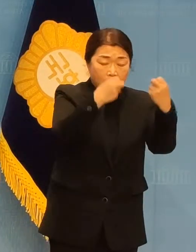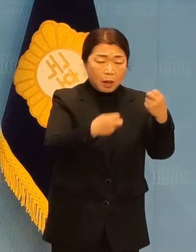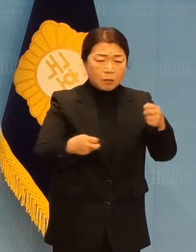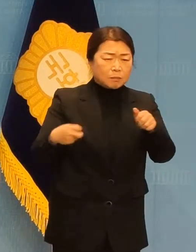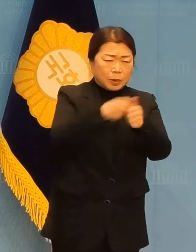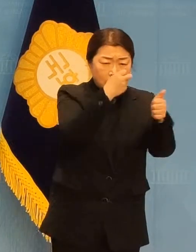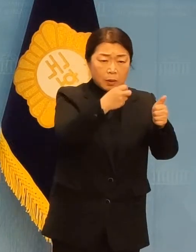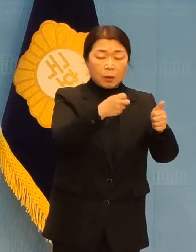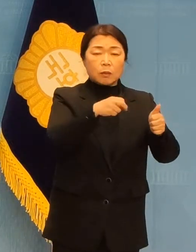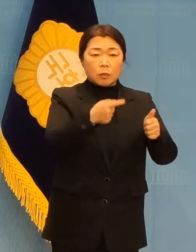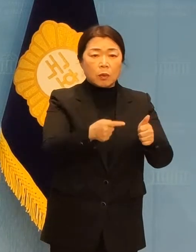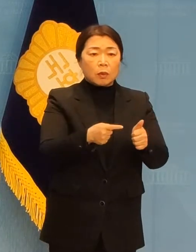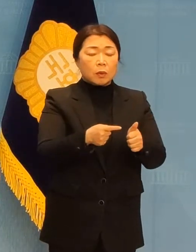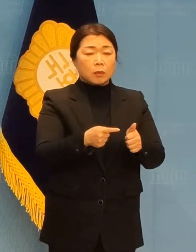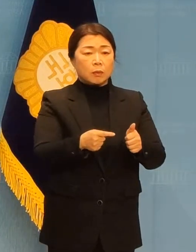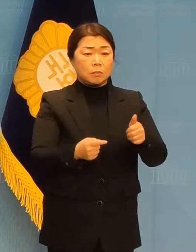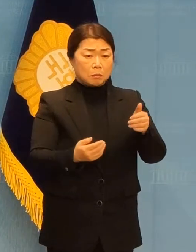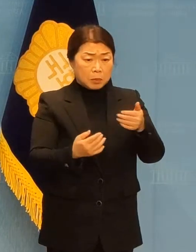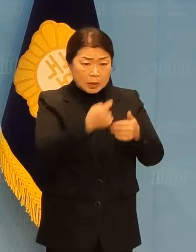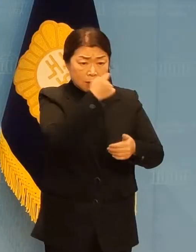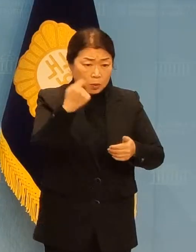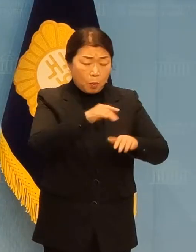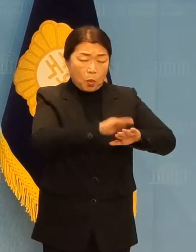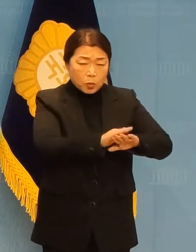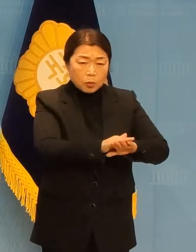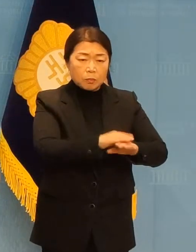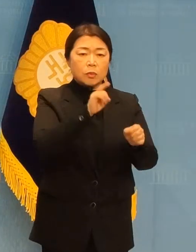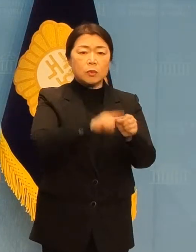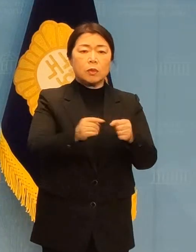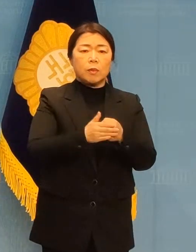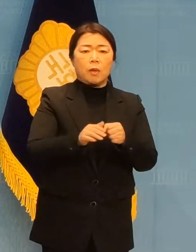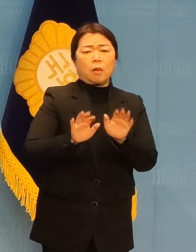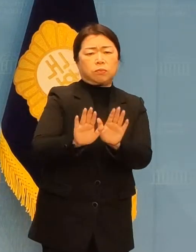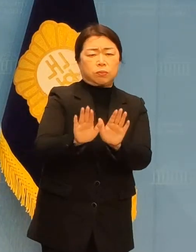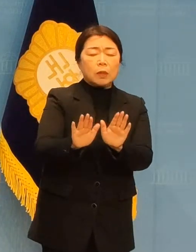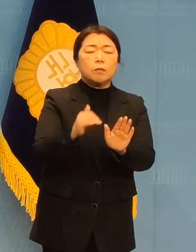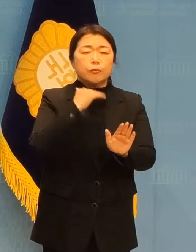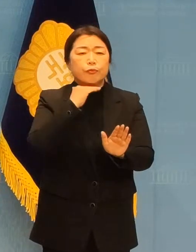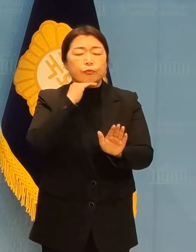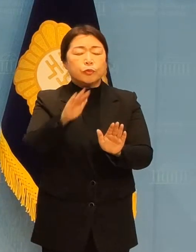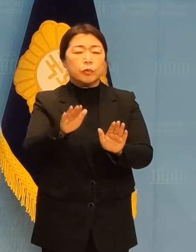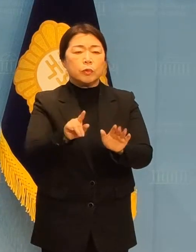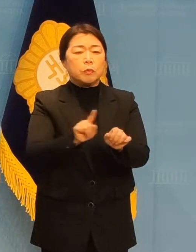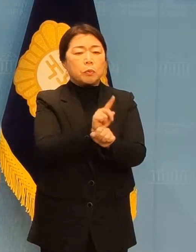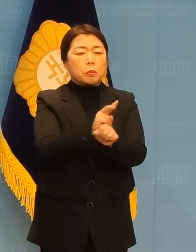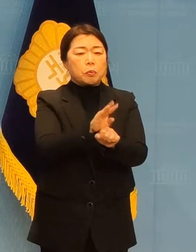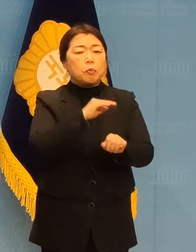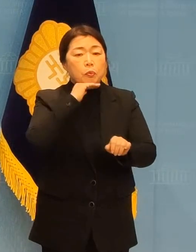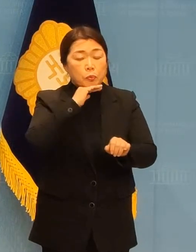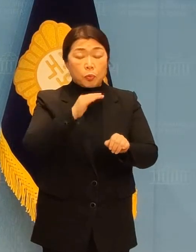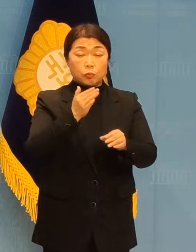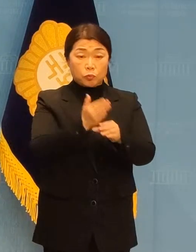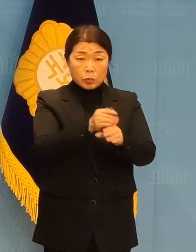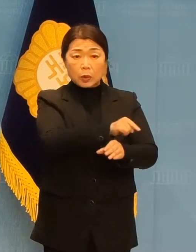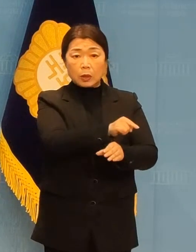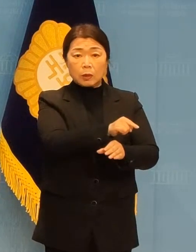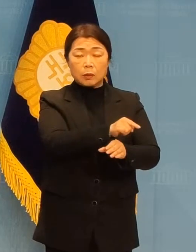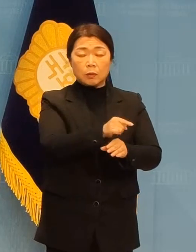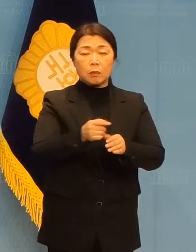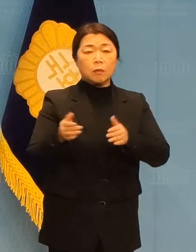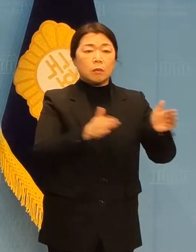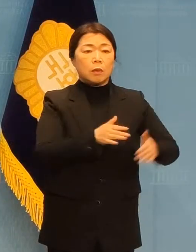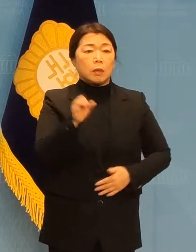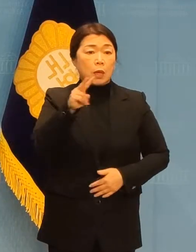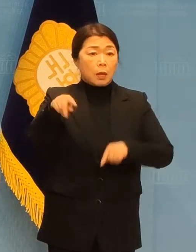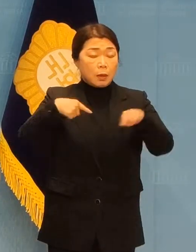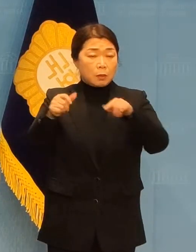시간씩 길을 막고 대로해서 현장 체증할 때까지 기다리는 거 아닙니까? 그런데 제1야당